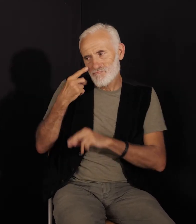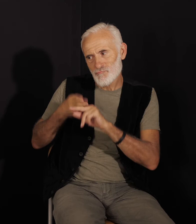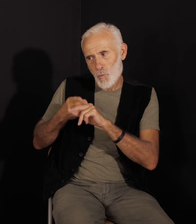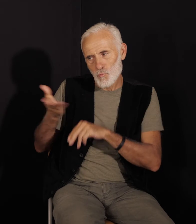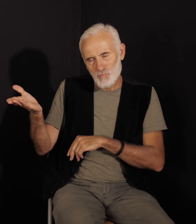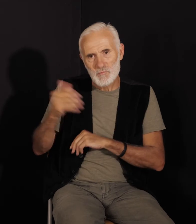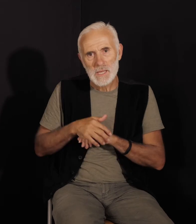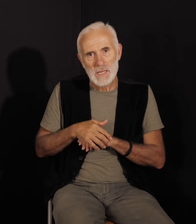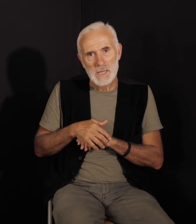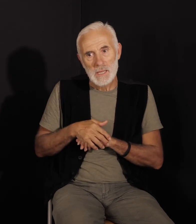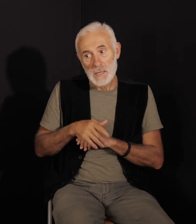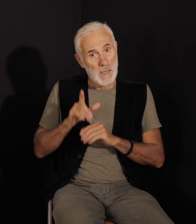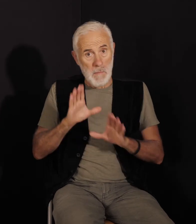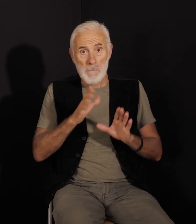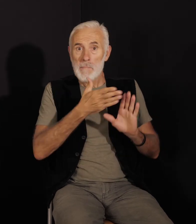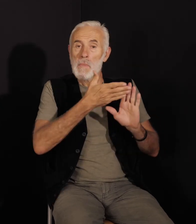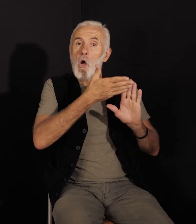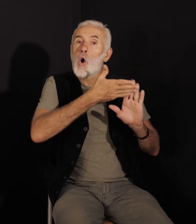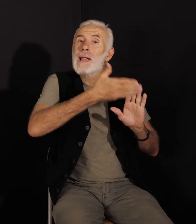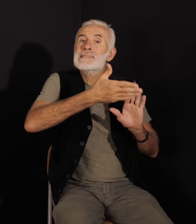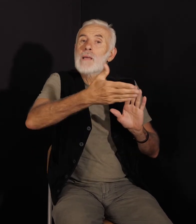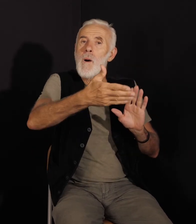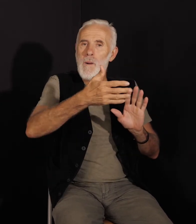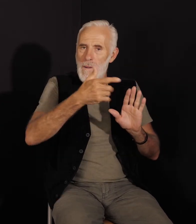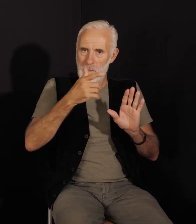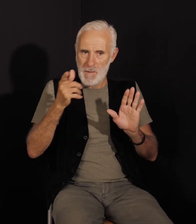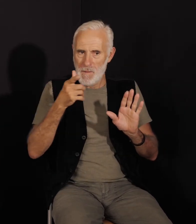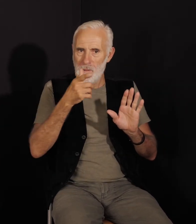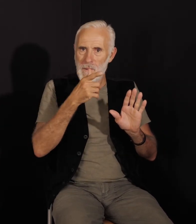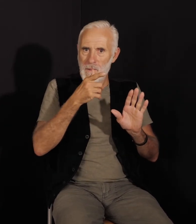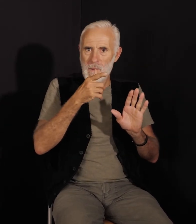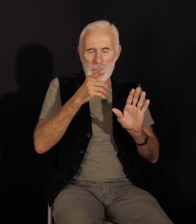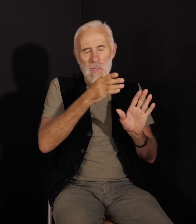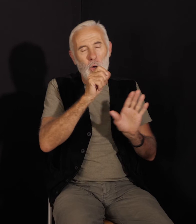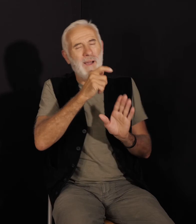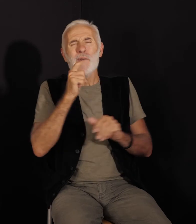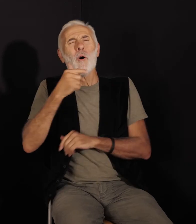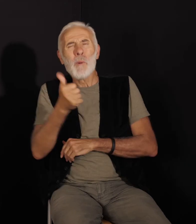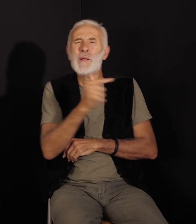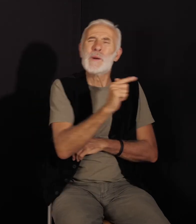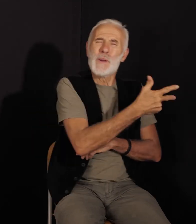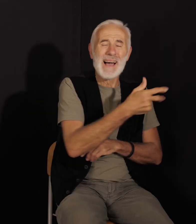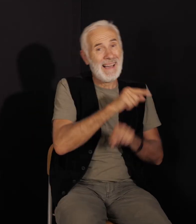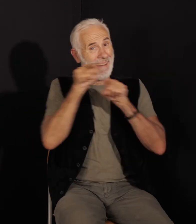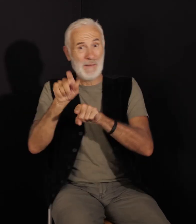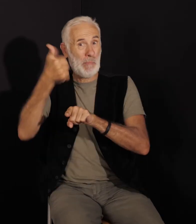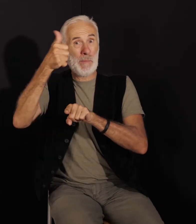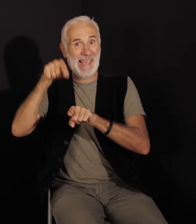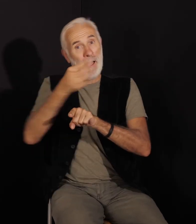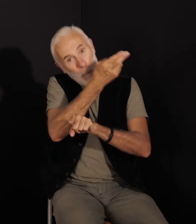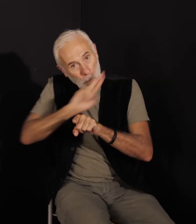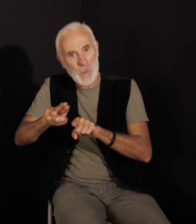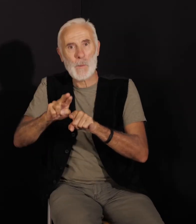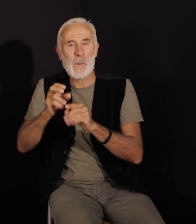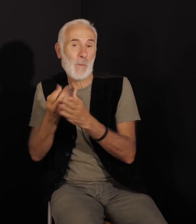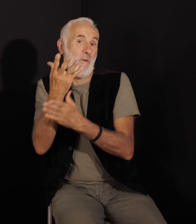Calaveras, dont on n'avait pas publié de titre depuis 10 ans. Et donc ce livre-là nous a beaucoup plu parce